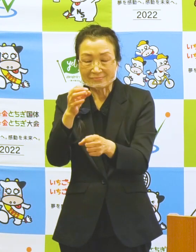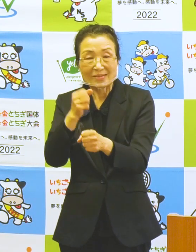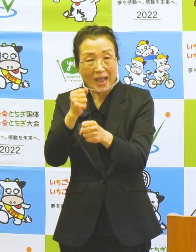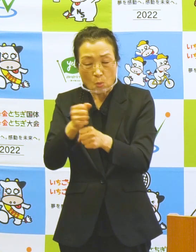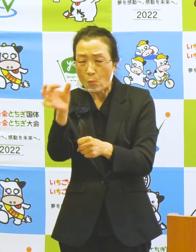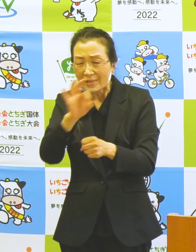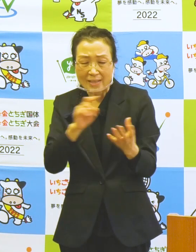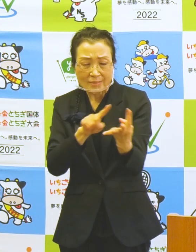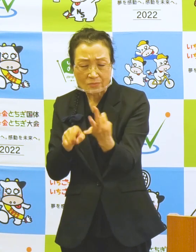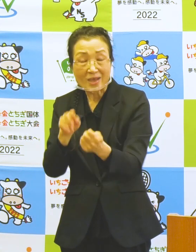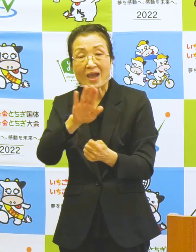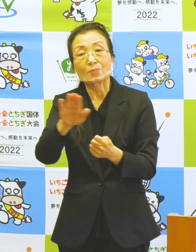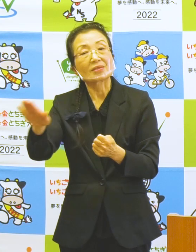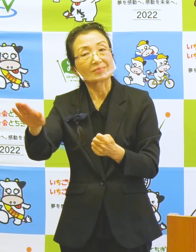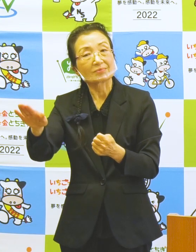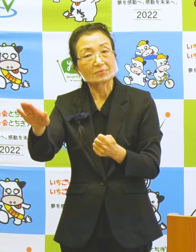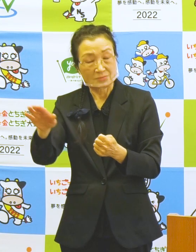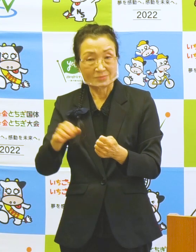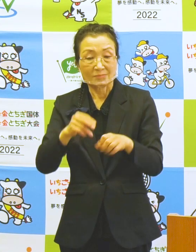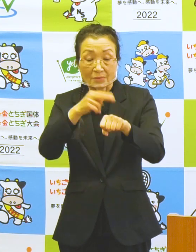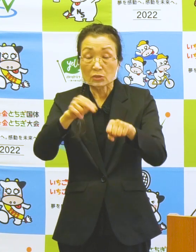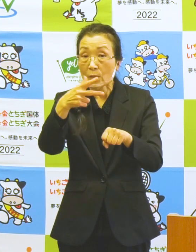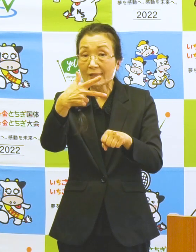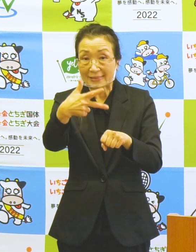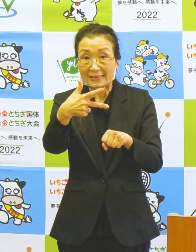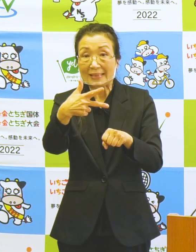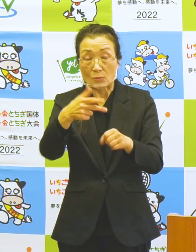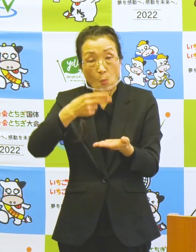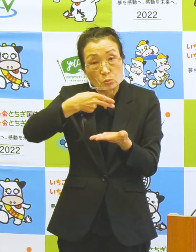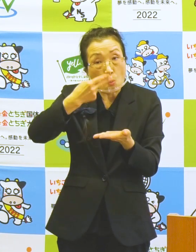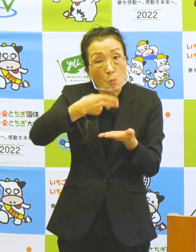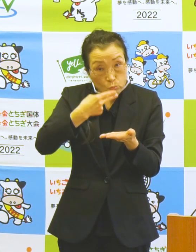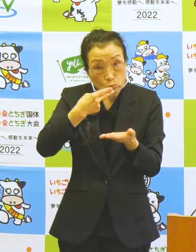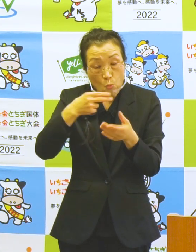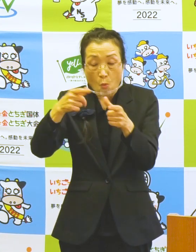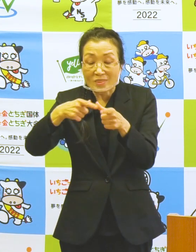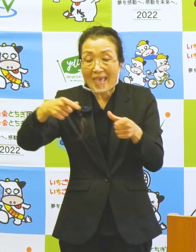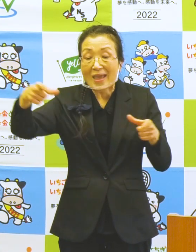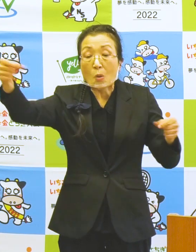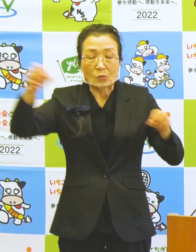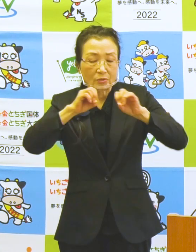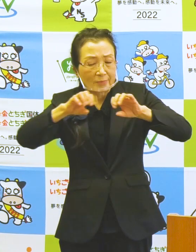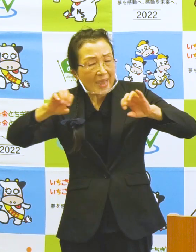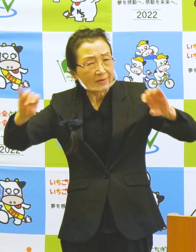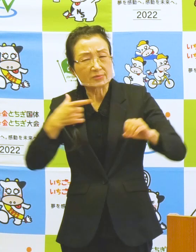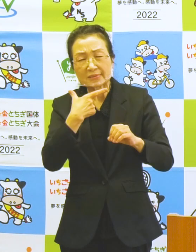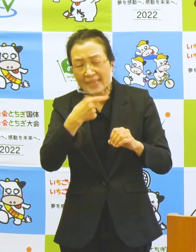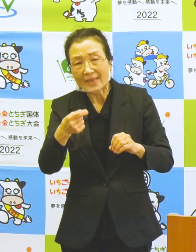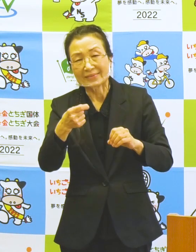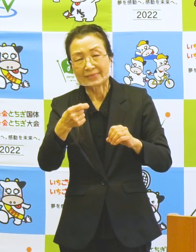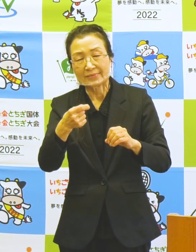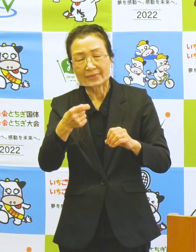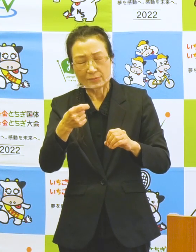。私はこの那須塩原市の食を全国にPR したい、そのような